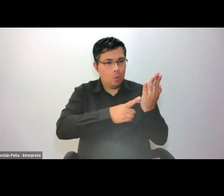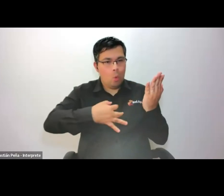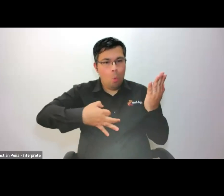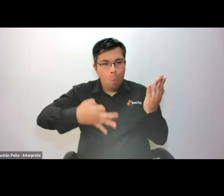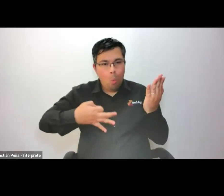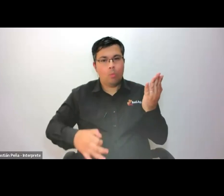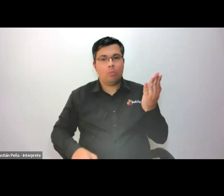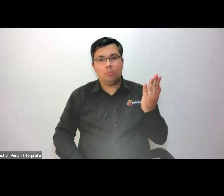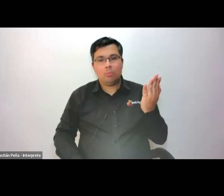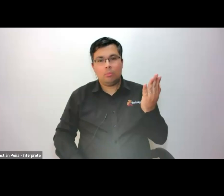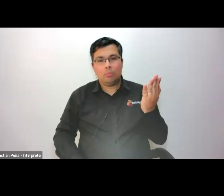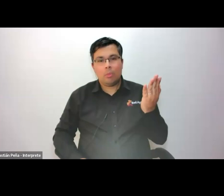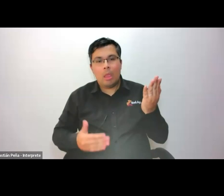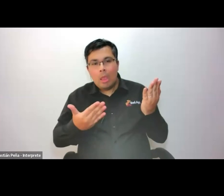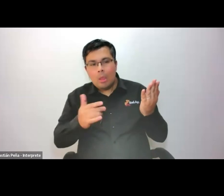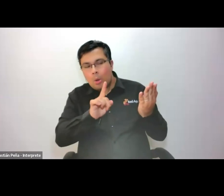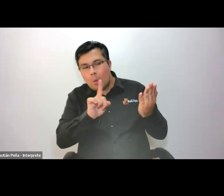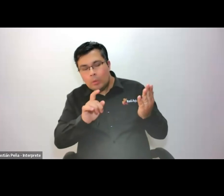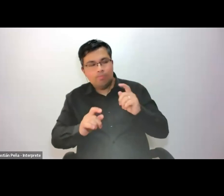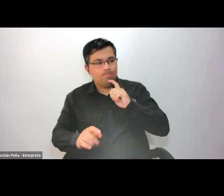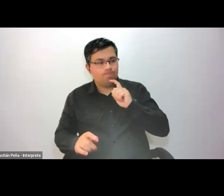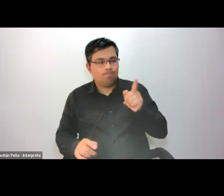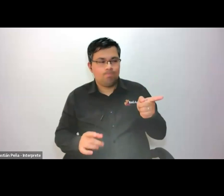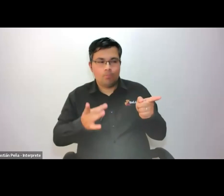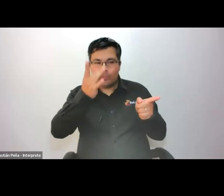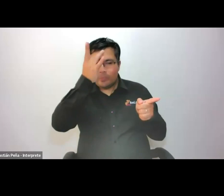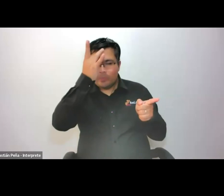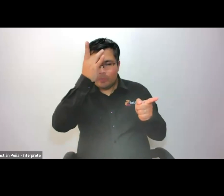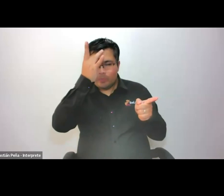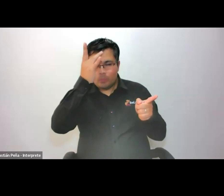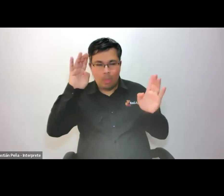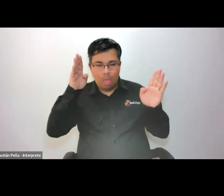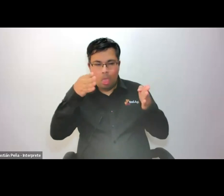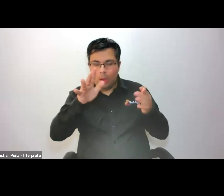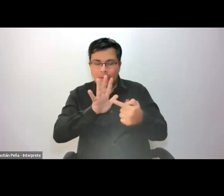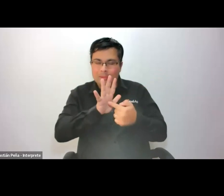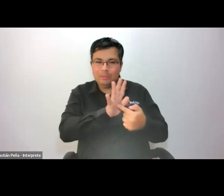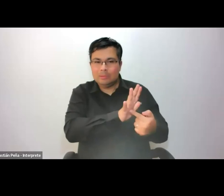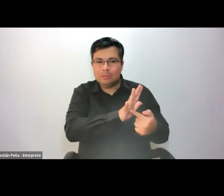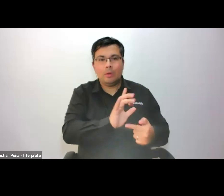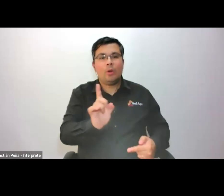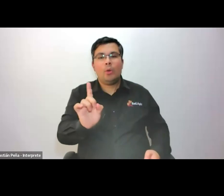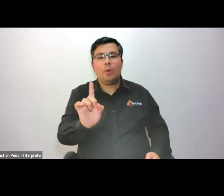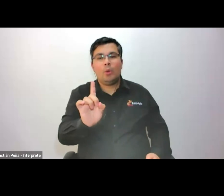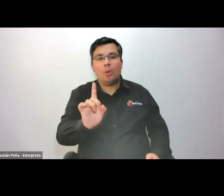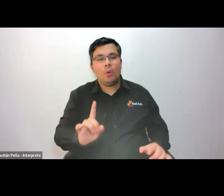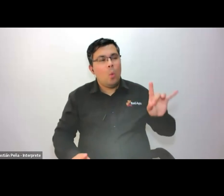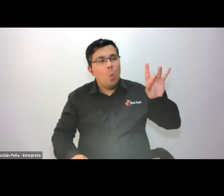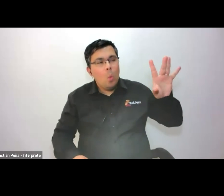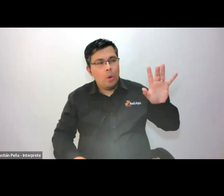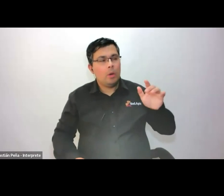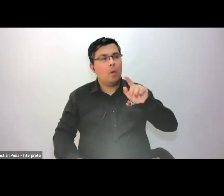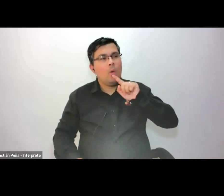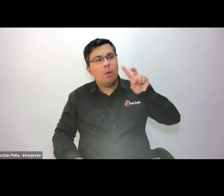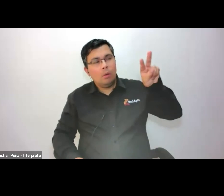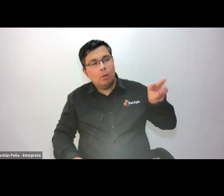forma de discriminar precisamente a un estudiante solamente en base a intuición o una mirada de